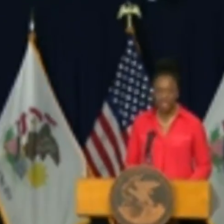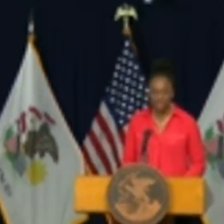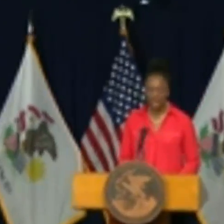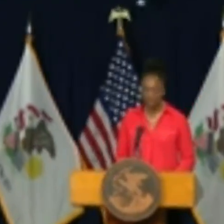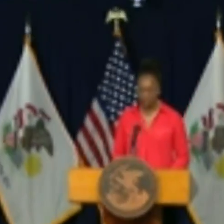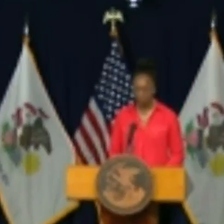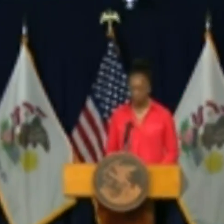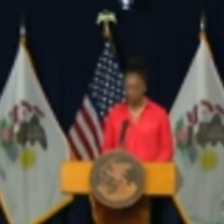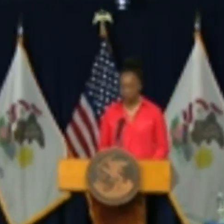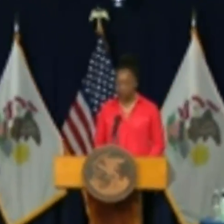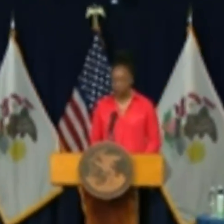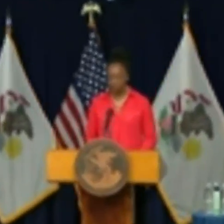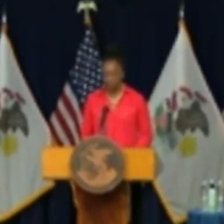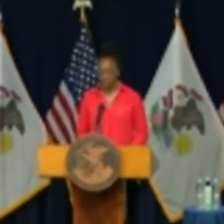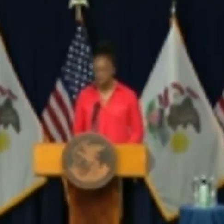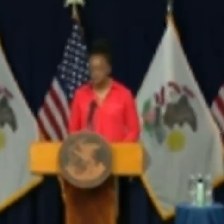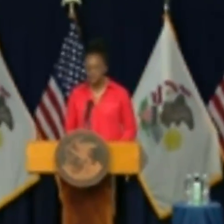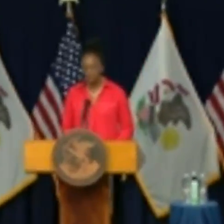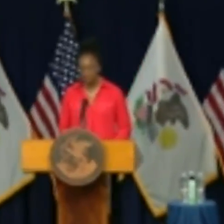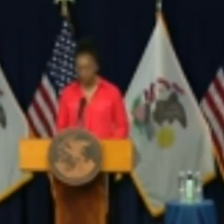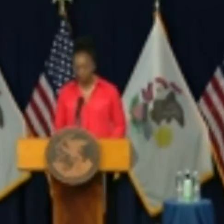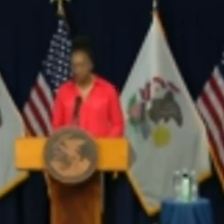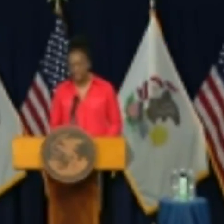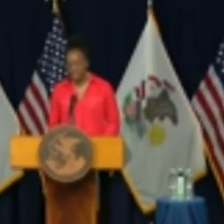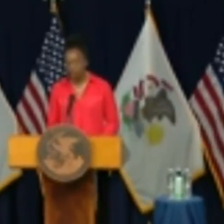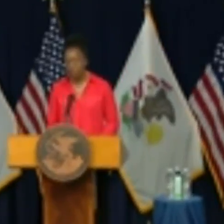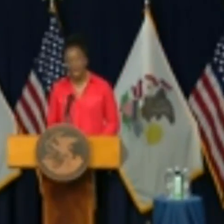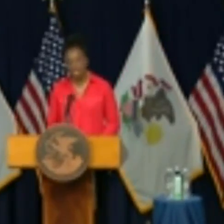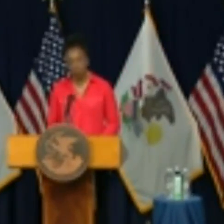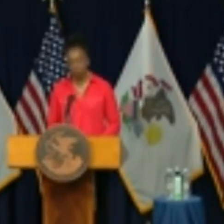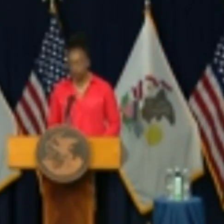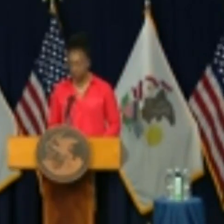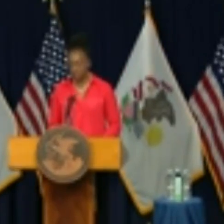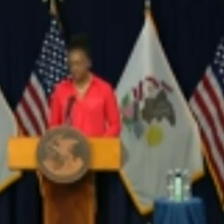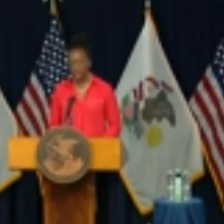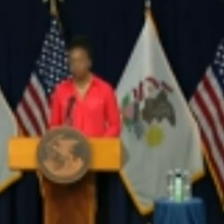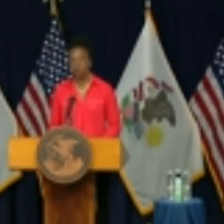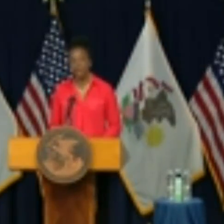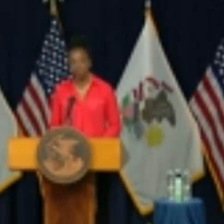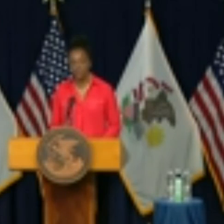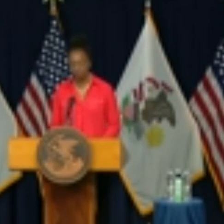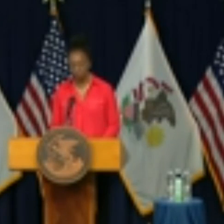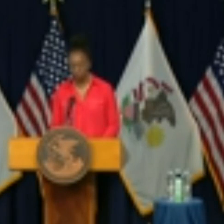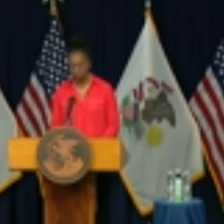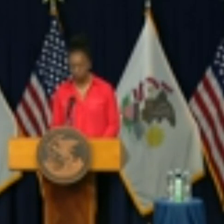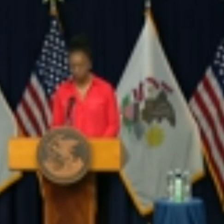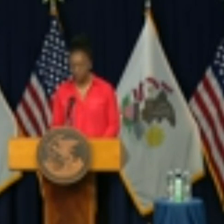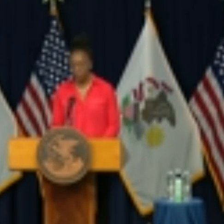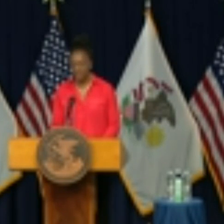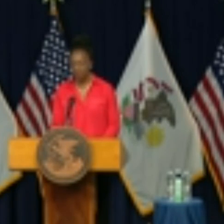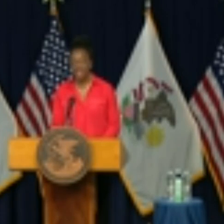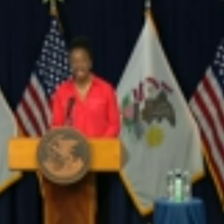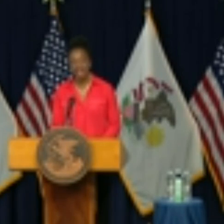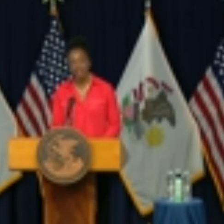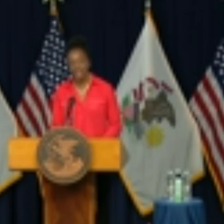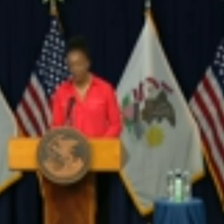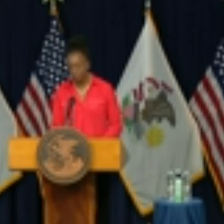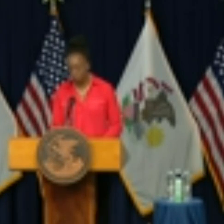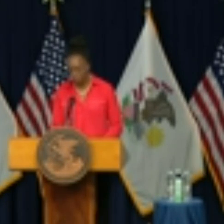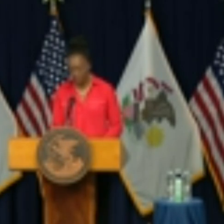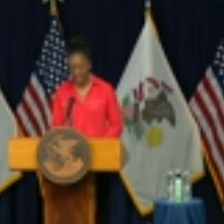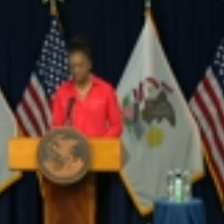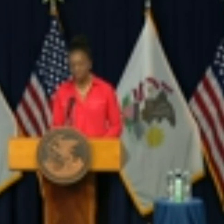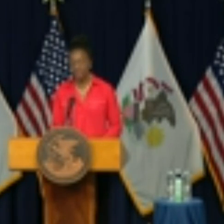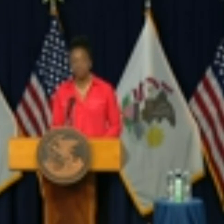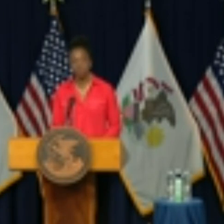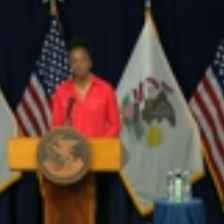now it is here. And not only it came, it came more strong than the first wave. Para frenar la